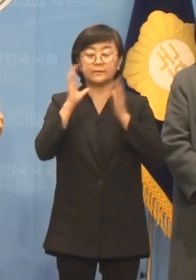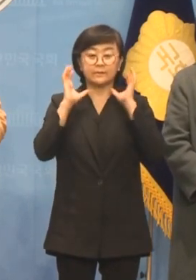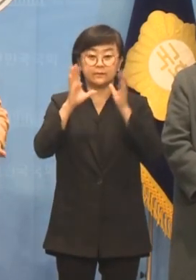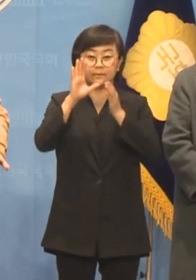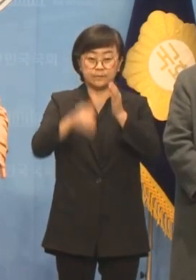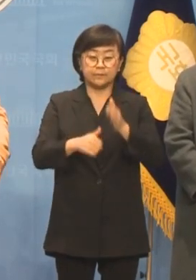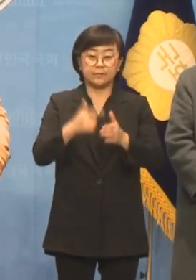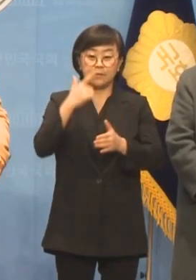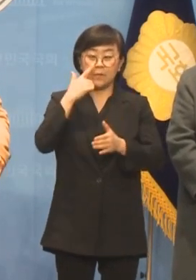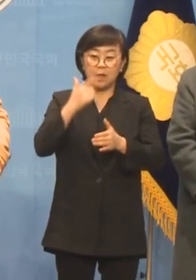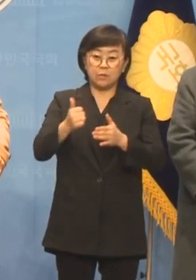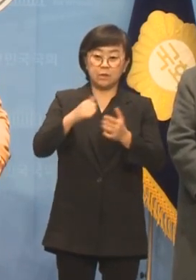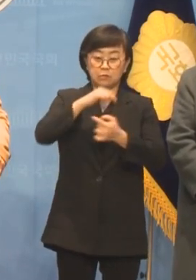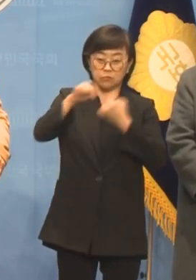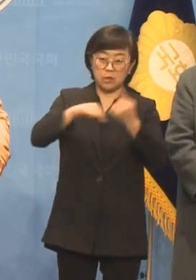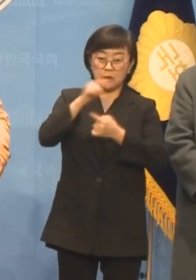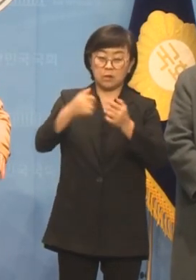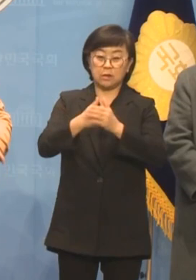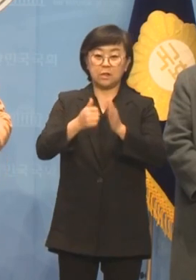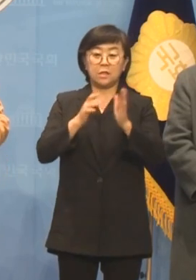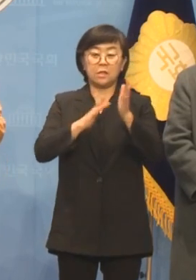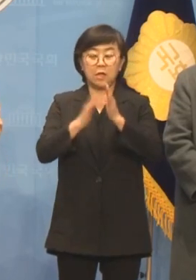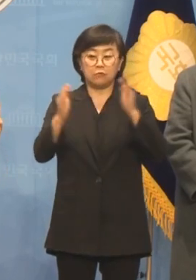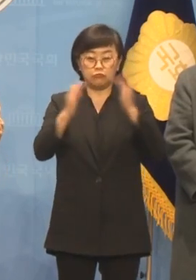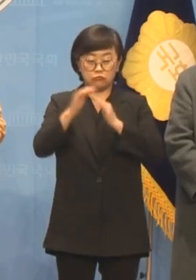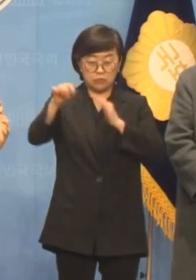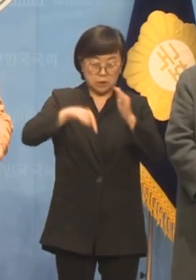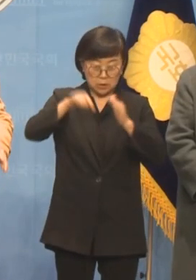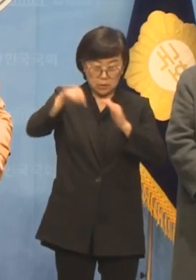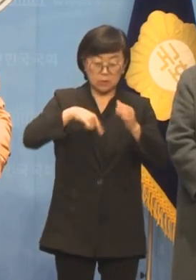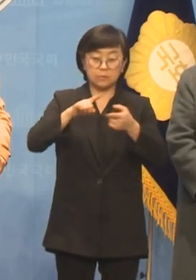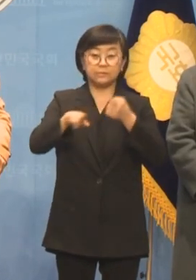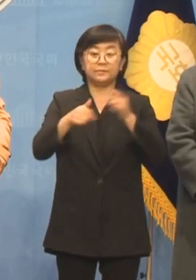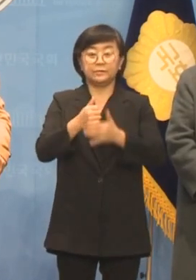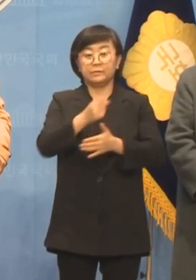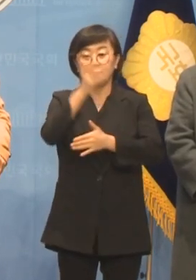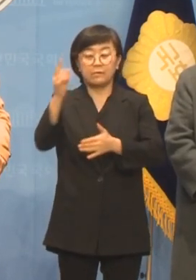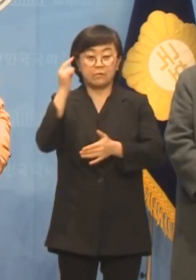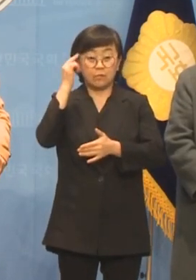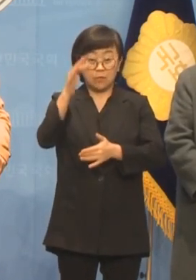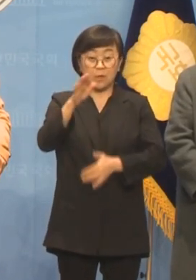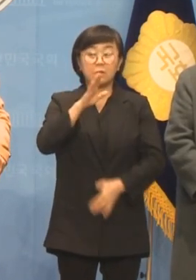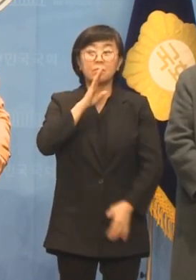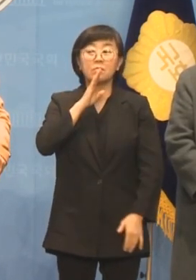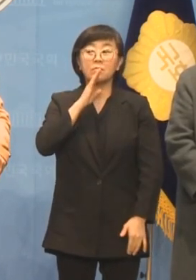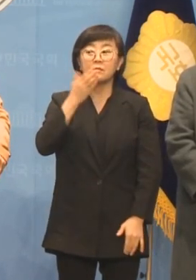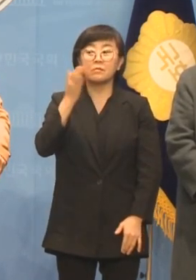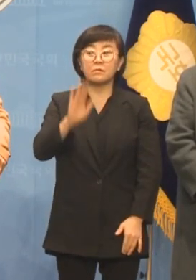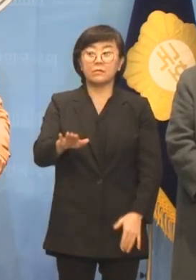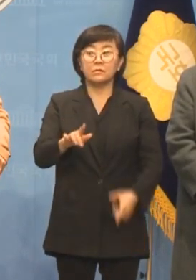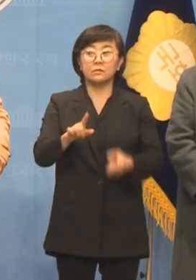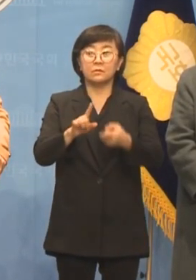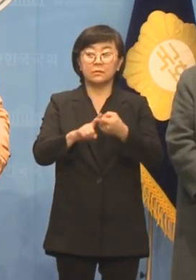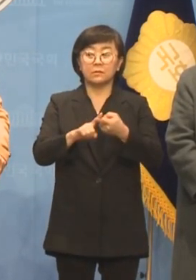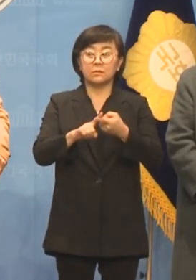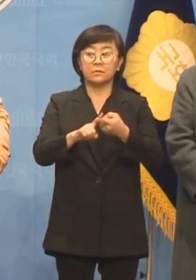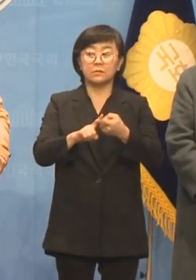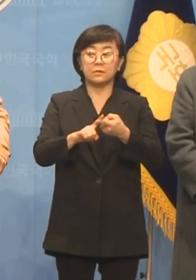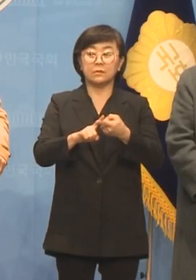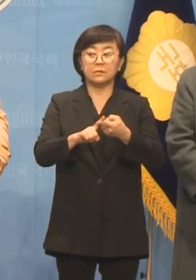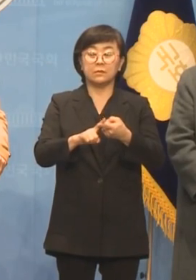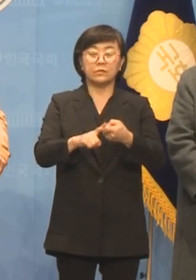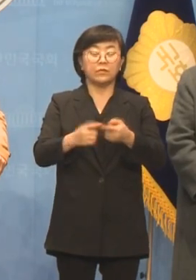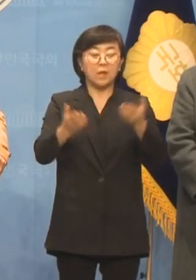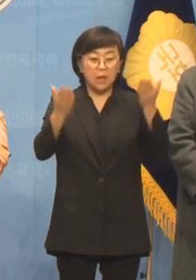또 부친이 운영한 약국을 드나들면서 있었던 그런 여러 가지 추억들이 있지만, 그런 것은